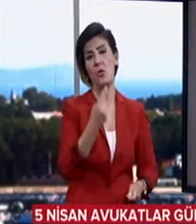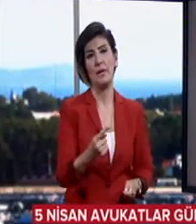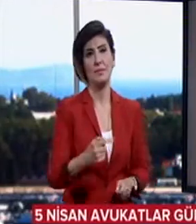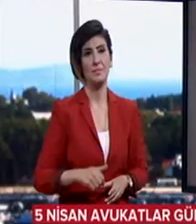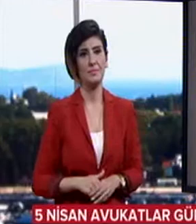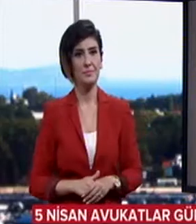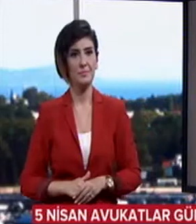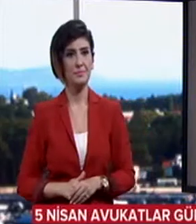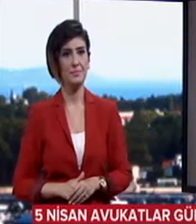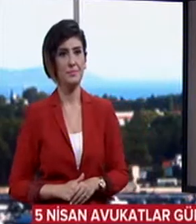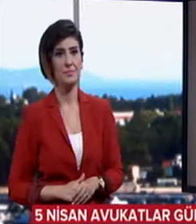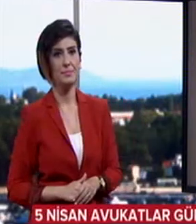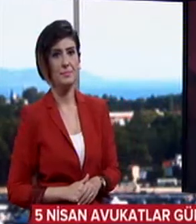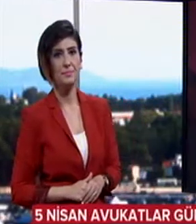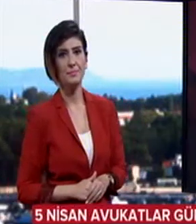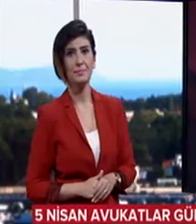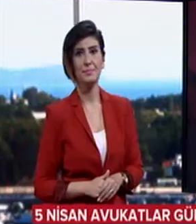yaptı.